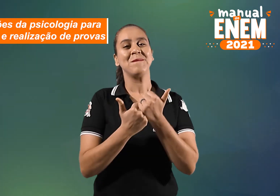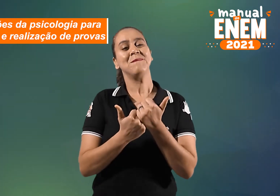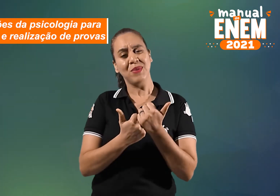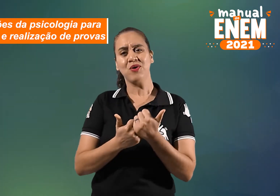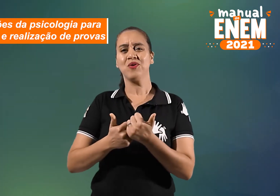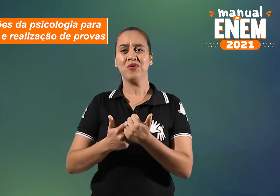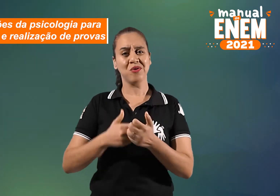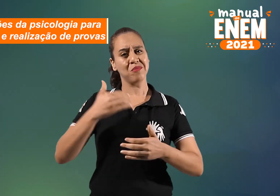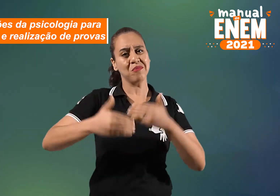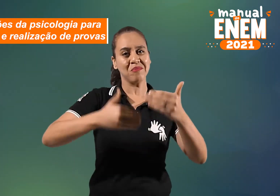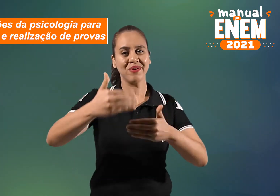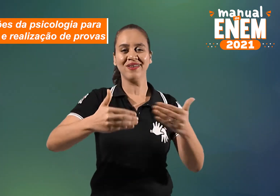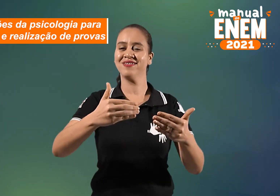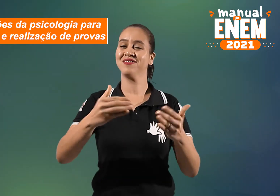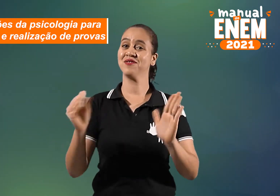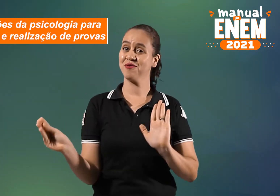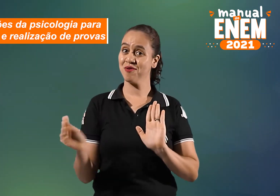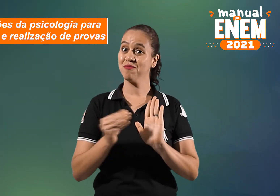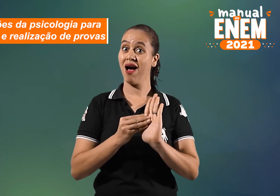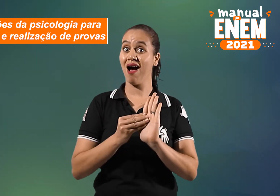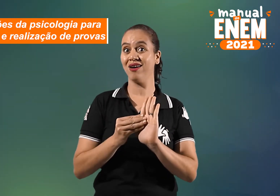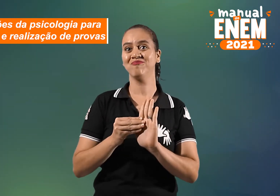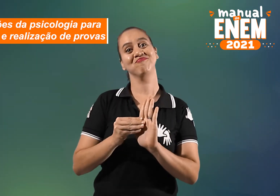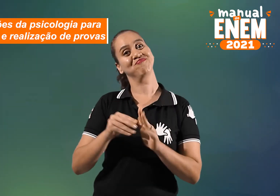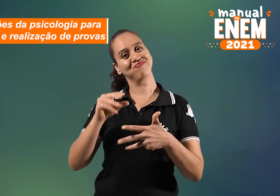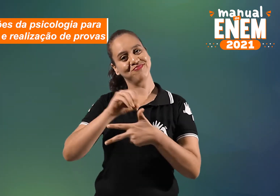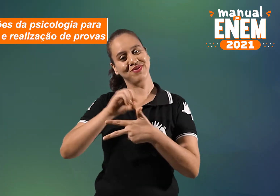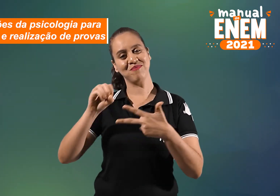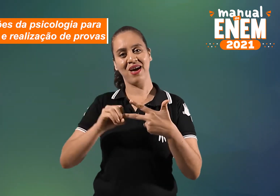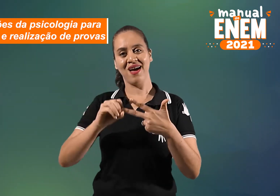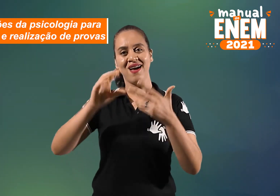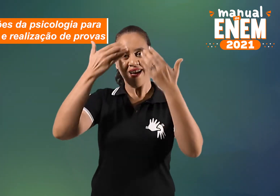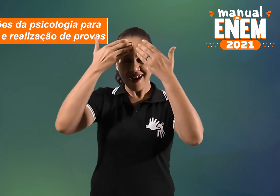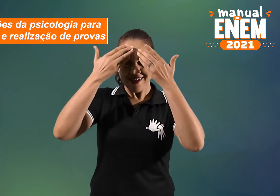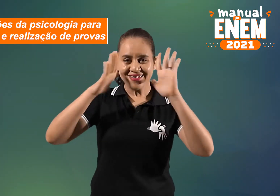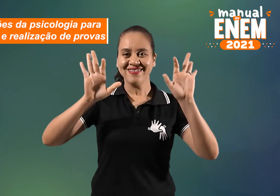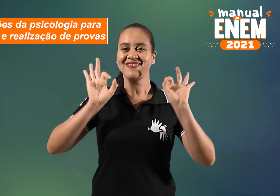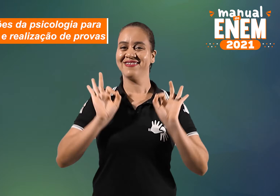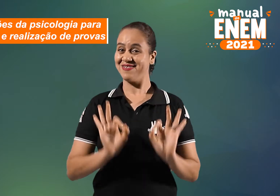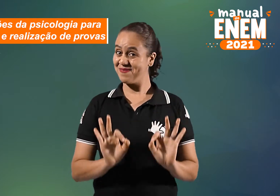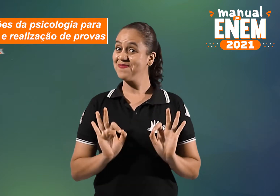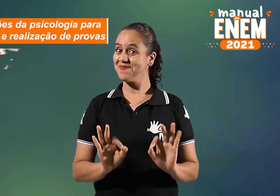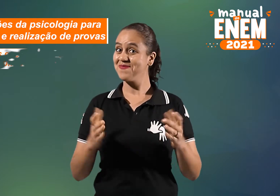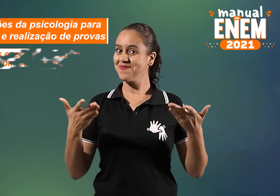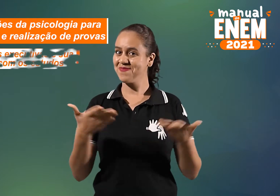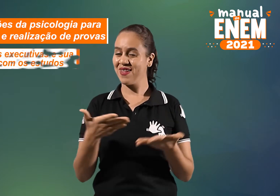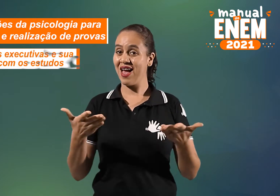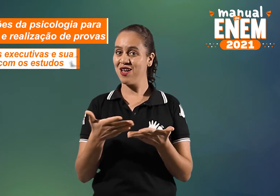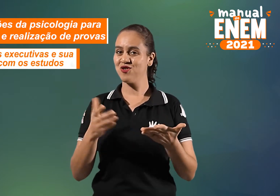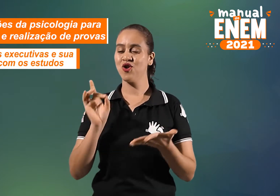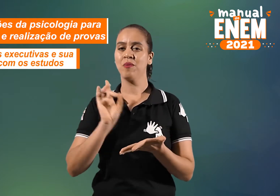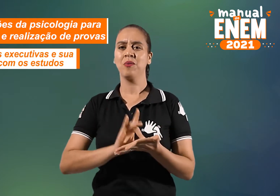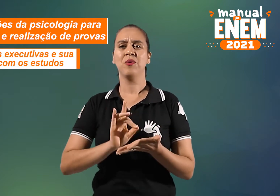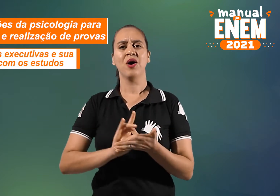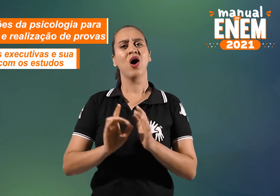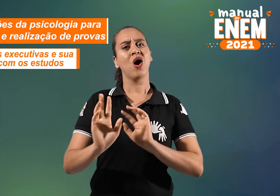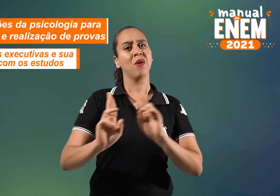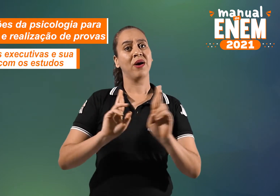objetivo, além também de gerar reflexões acerca do seu processo de aprendizagem, as funções executivas e sua relação com